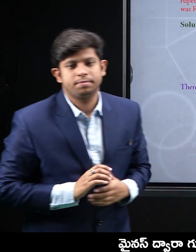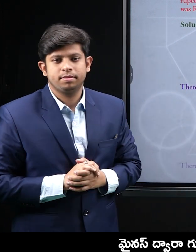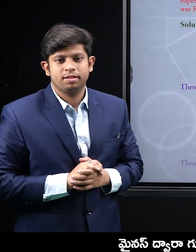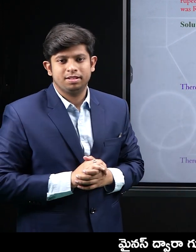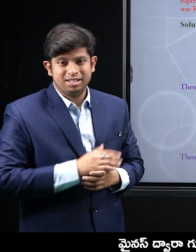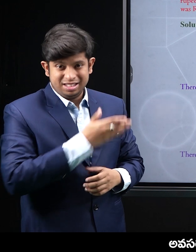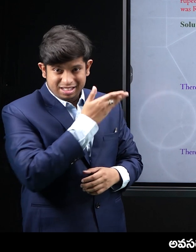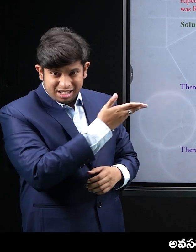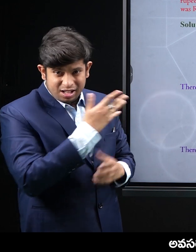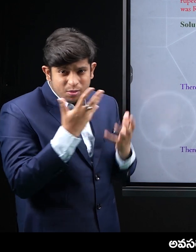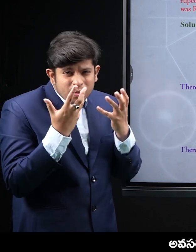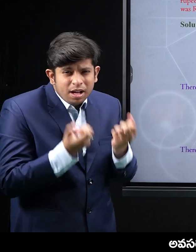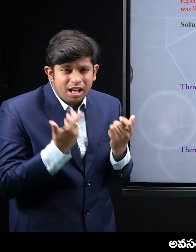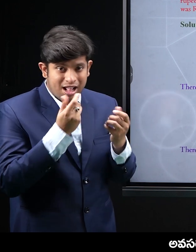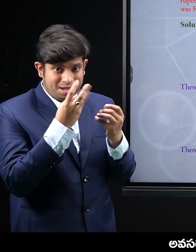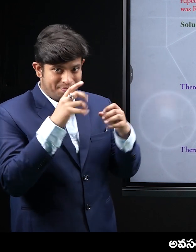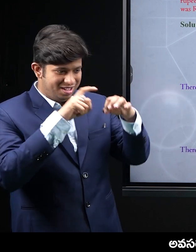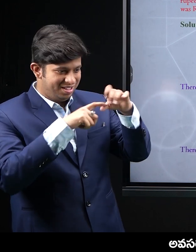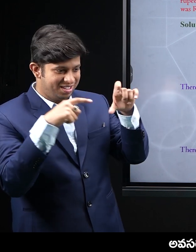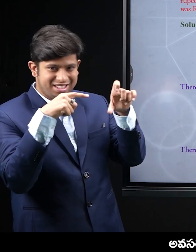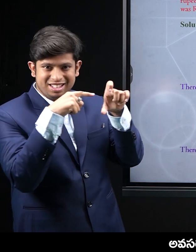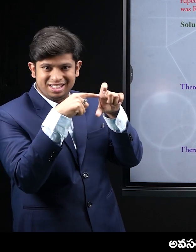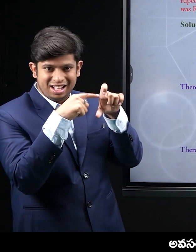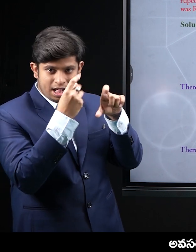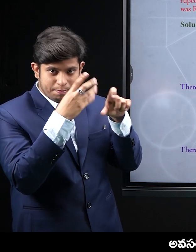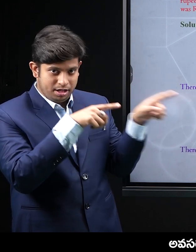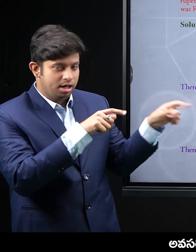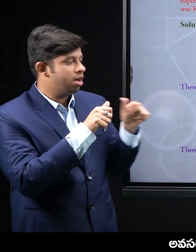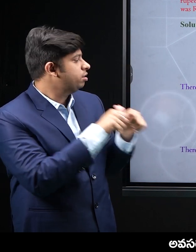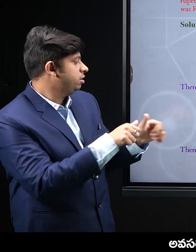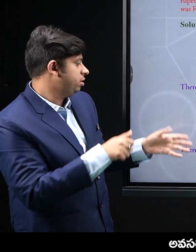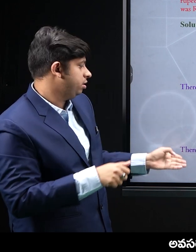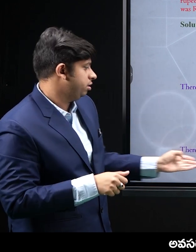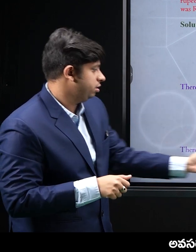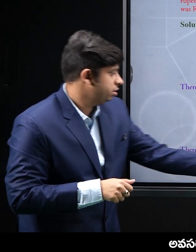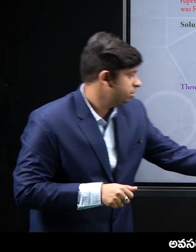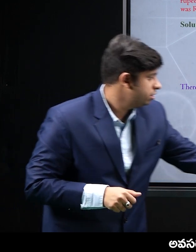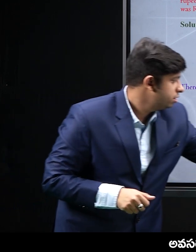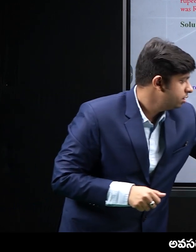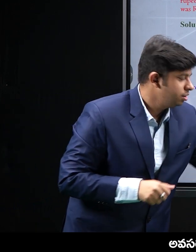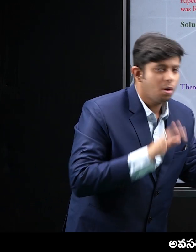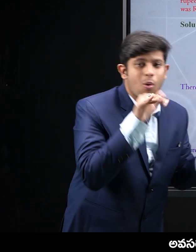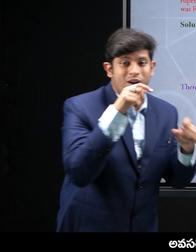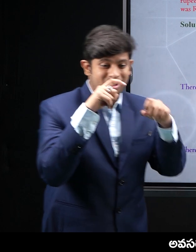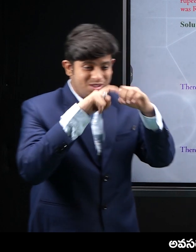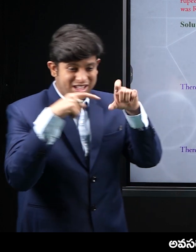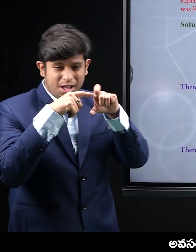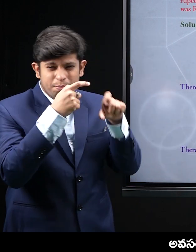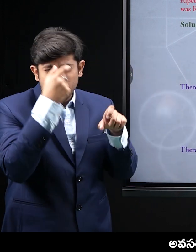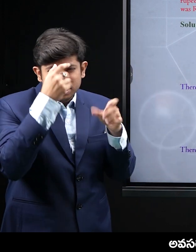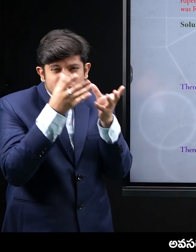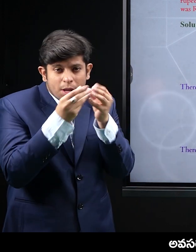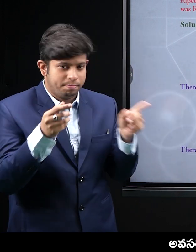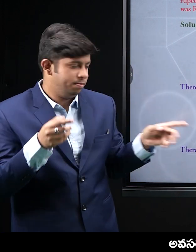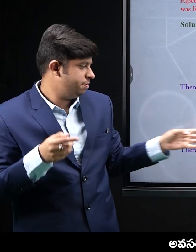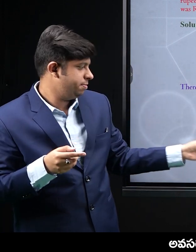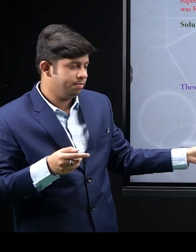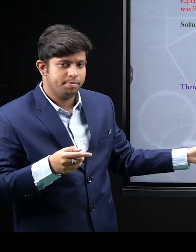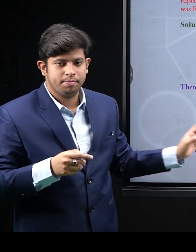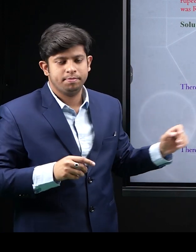కాబట్టి అవసరమైన వర్గ సమీకరణం x స్క్వేర్ మైనస్ 110x ప్లస్ 1500 0. మరొక